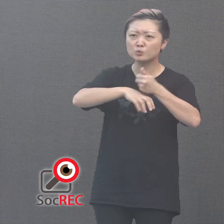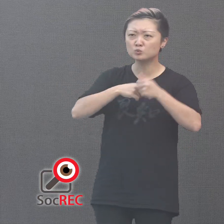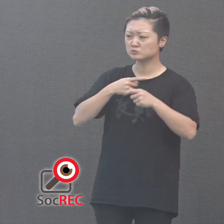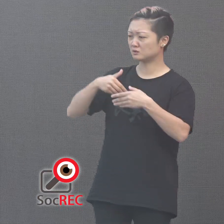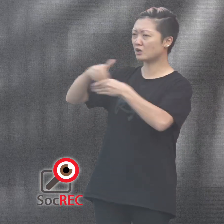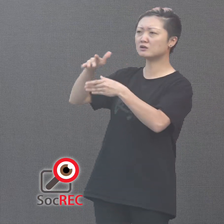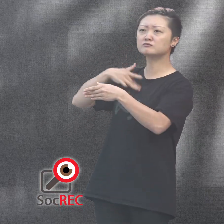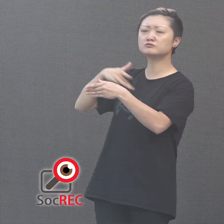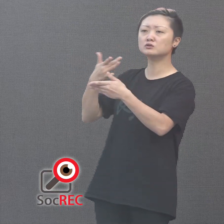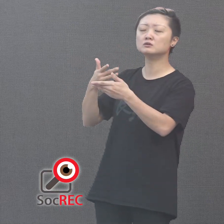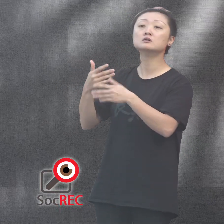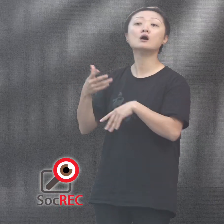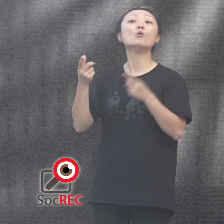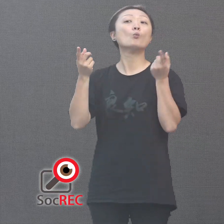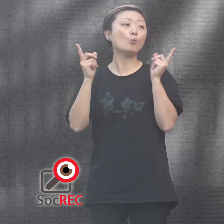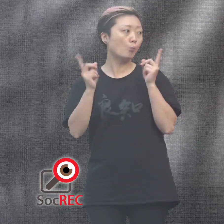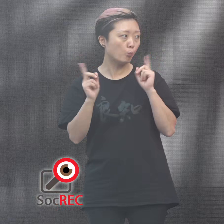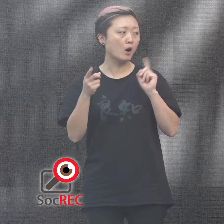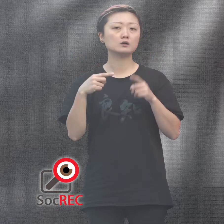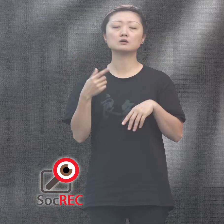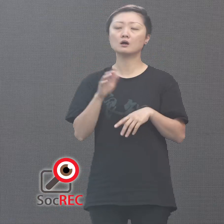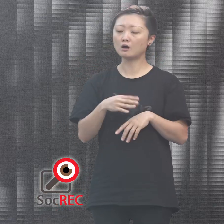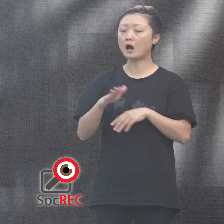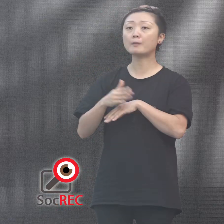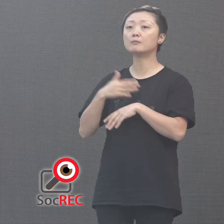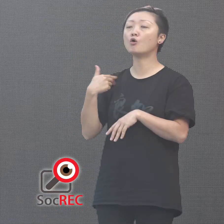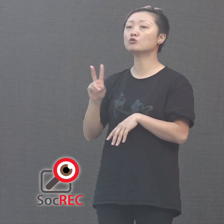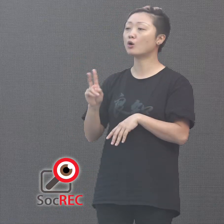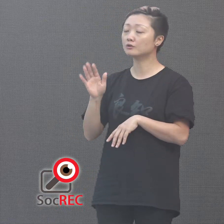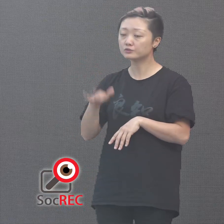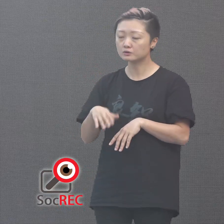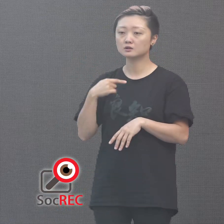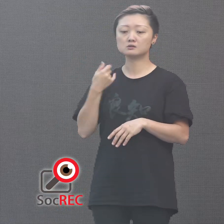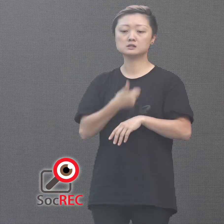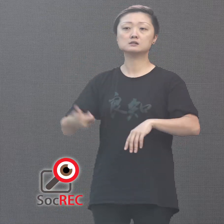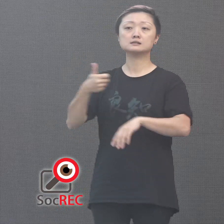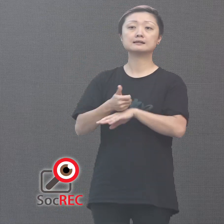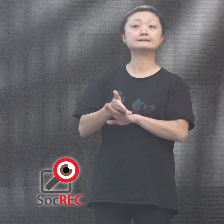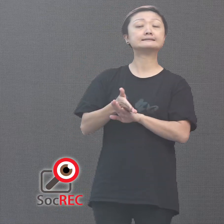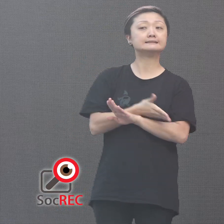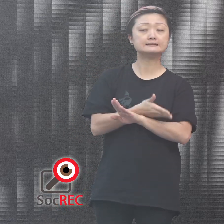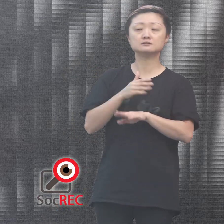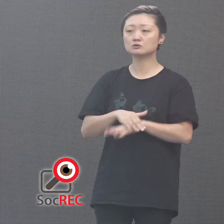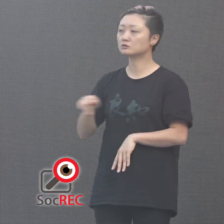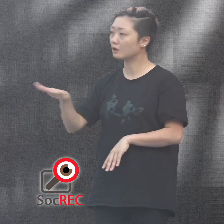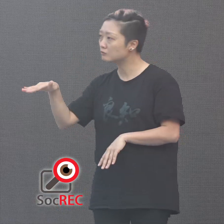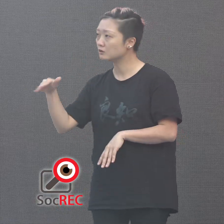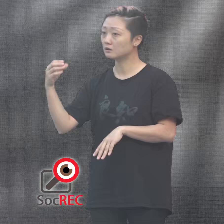咁冇需要戴口罩啊，咁主辦單位就好 nice 咁問我，你需唔需要借個口罩俾你啊？免於恐懼嘅自由，我哋都冇